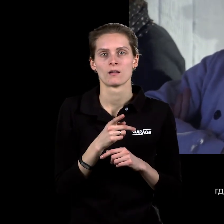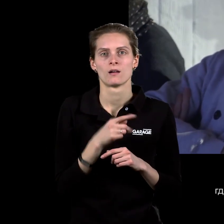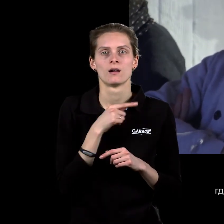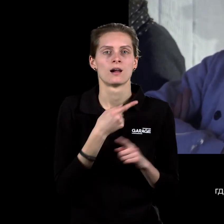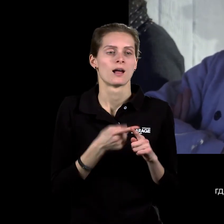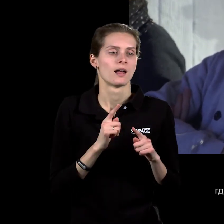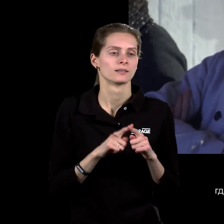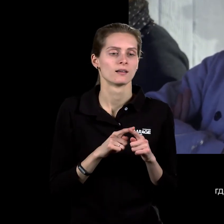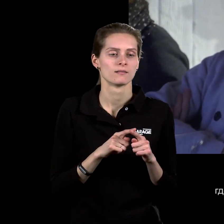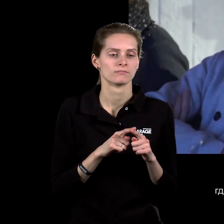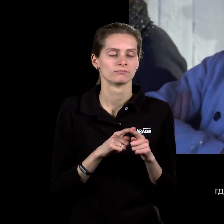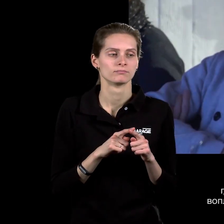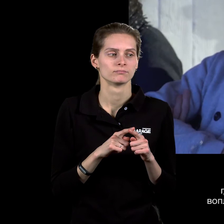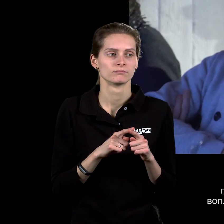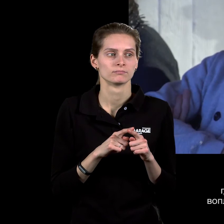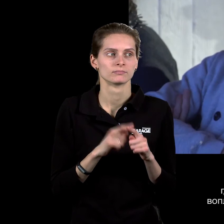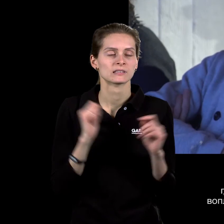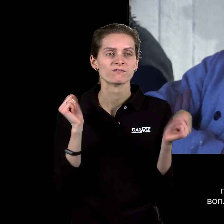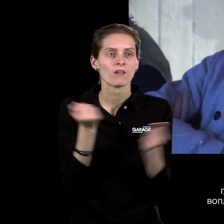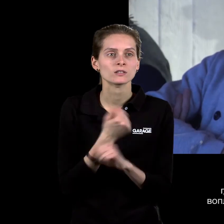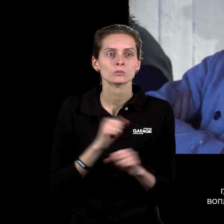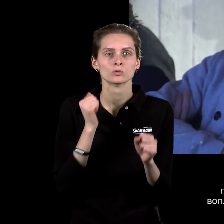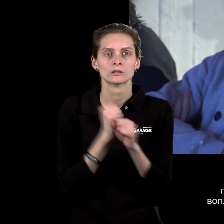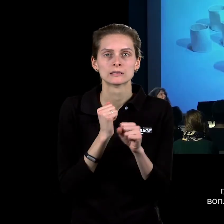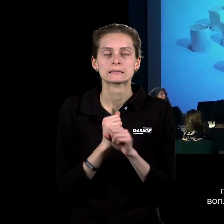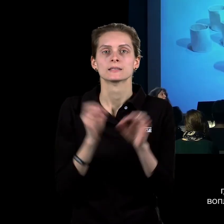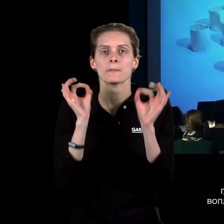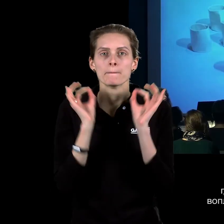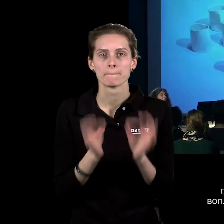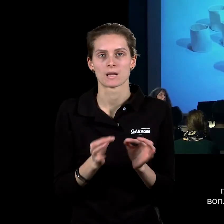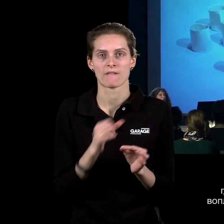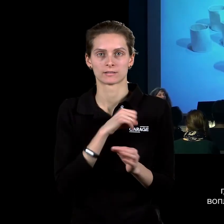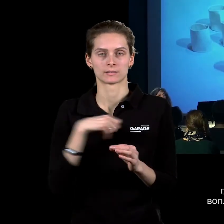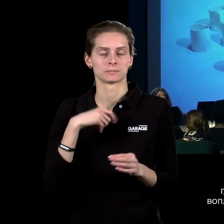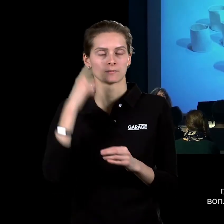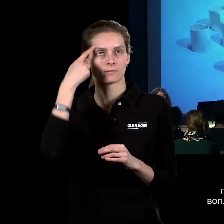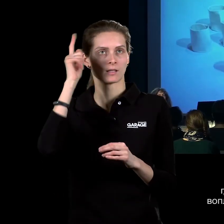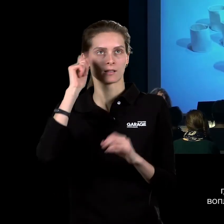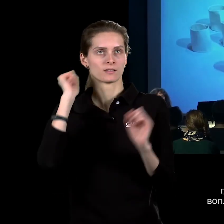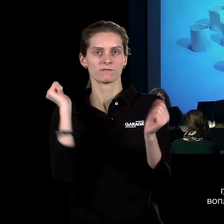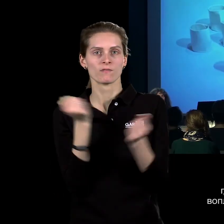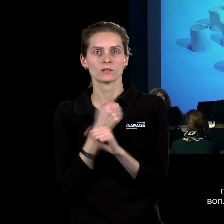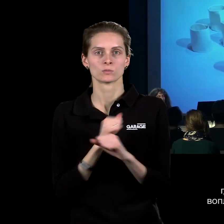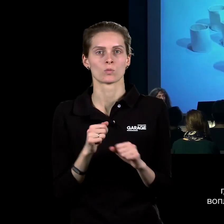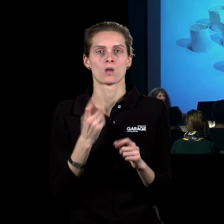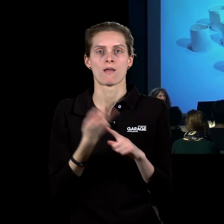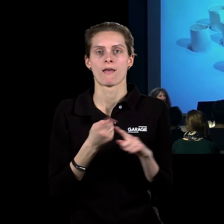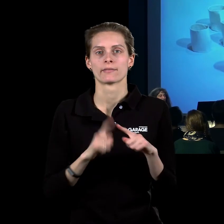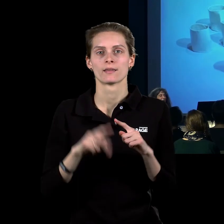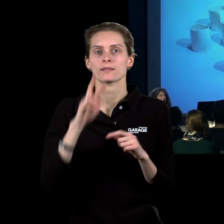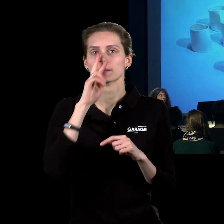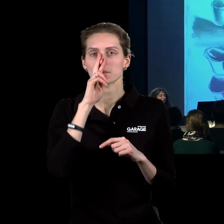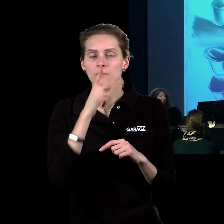никакая геометрическая правильность невозможна, где невозможна сама идея, потому что любое воплощение идеи – это неправильное воплощение,